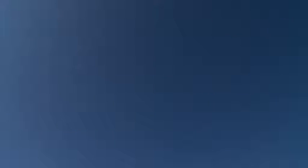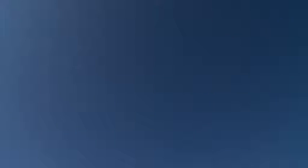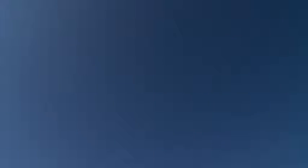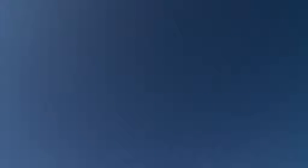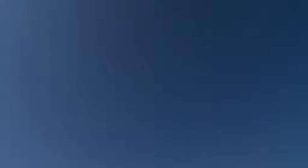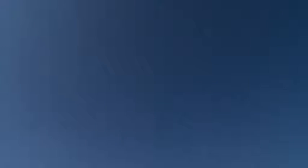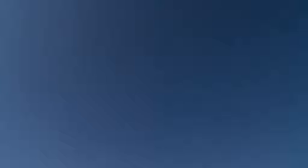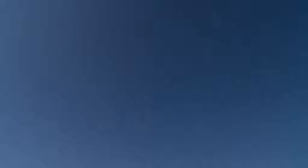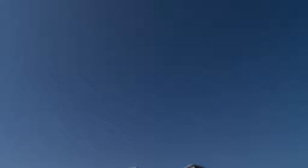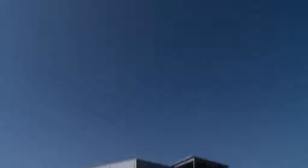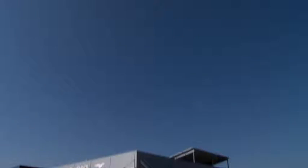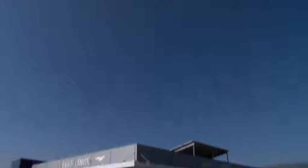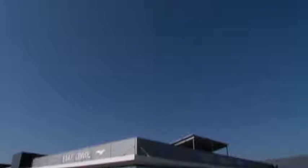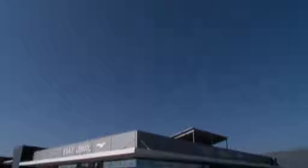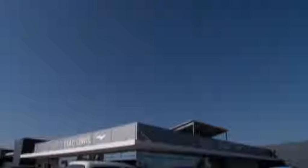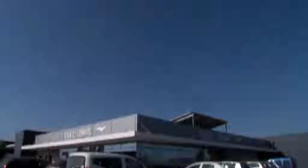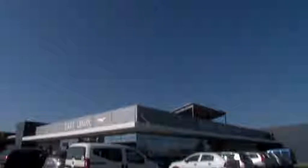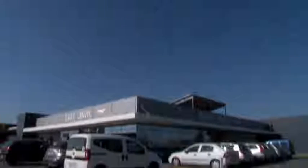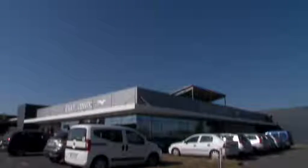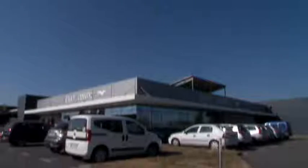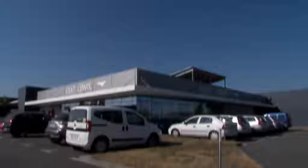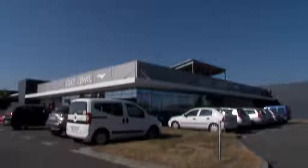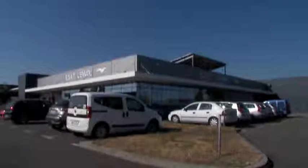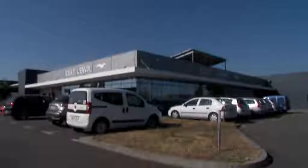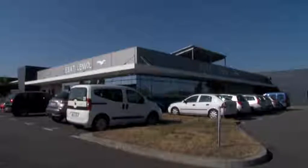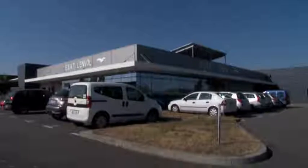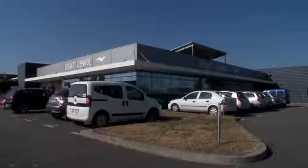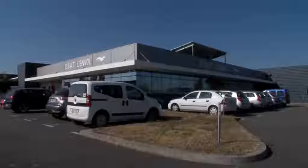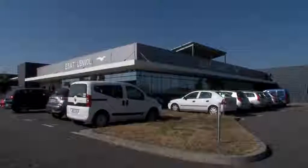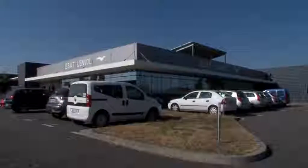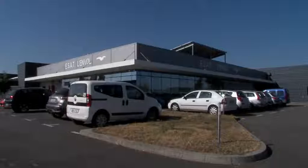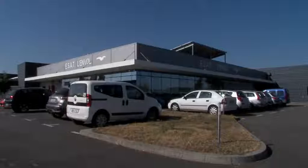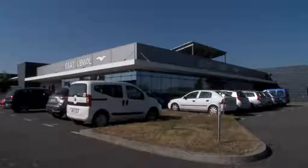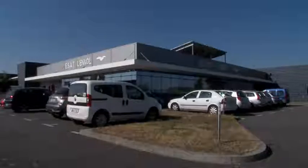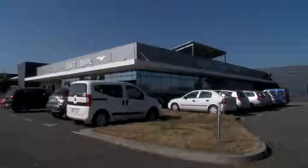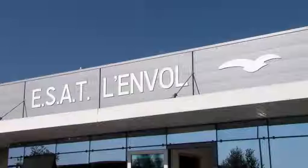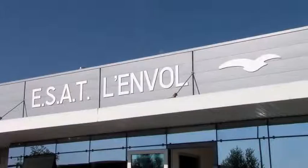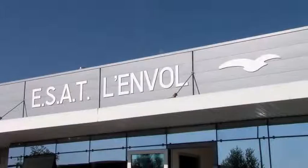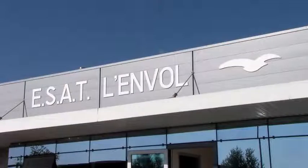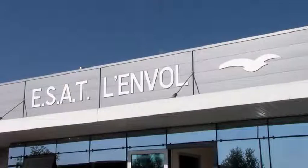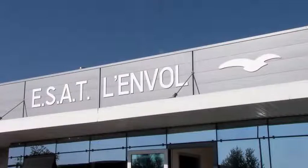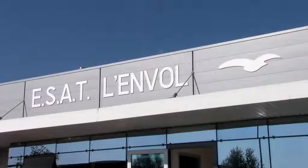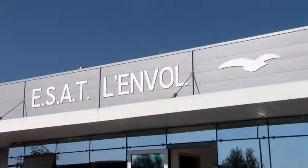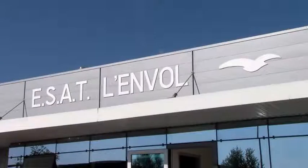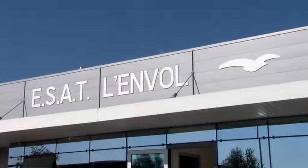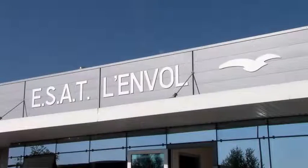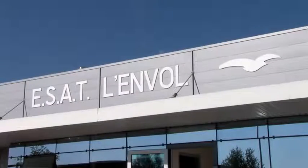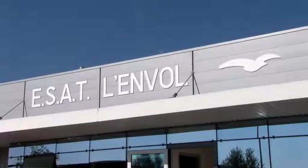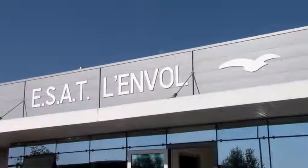Le judoka Cyril Jonard, deux fois médaillé olympique, plusieurs fois champion d'Europe, avant son départ pour Rio et entre deux périodes